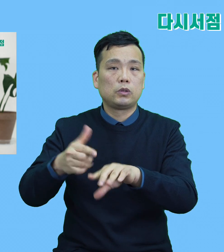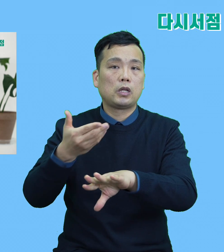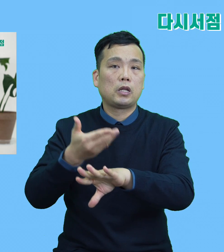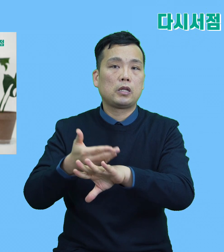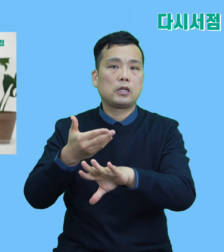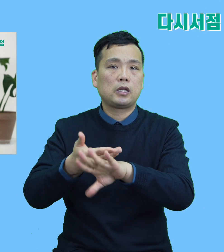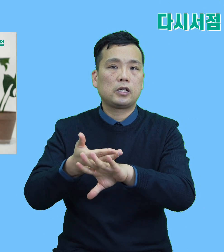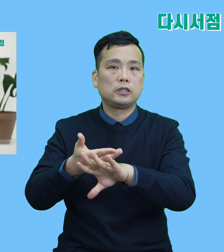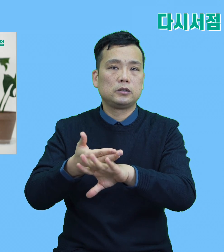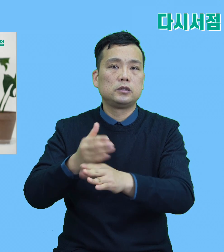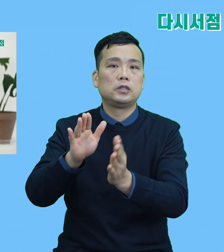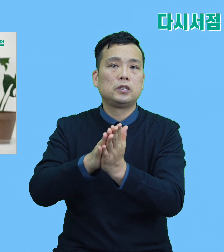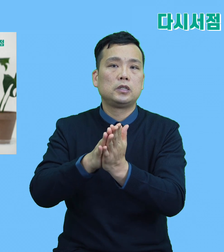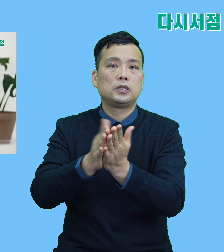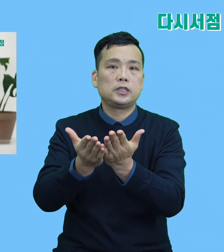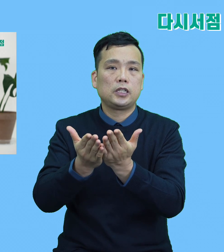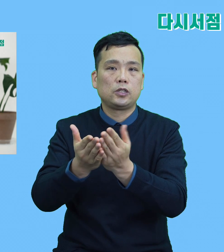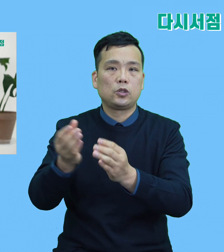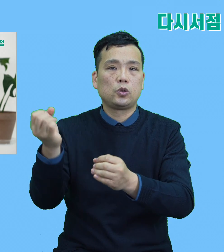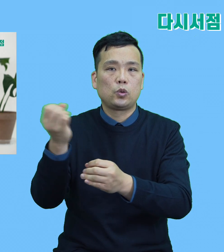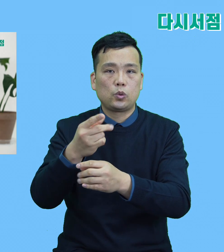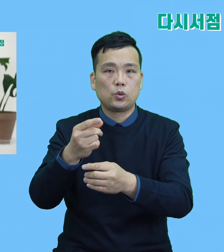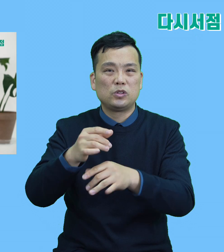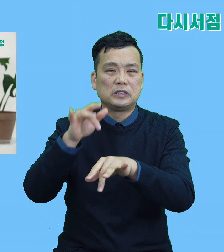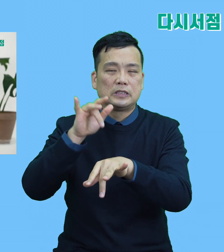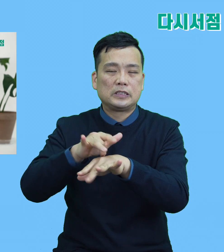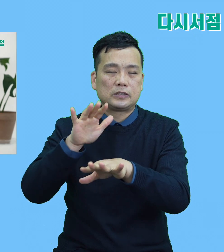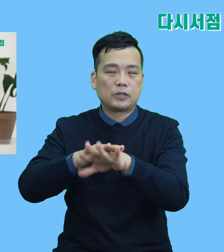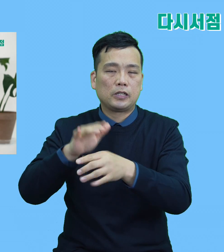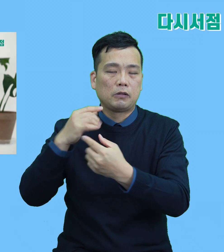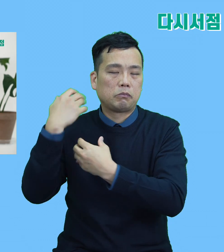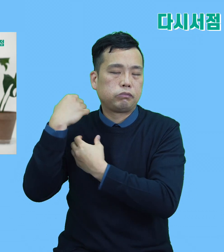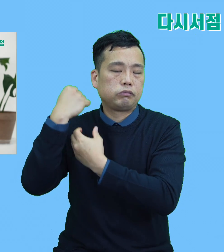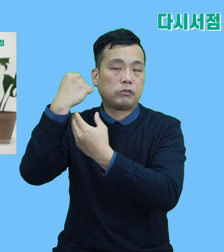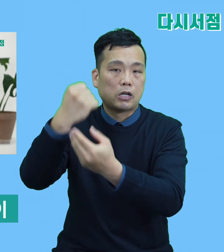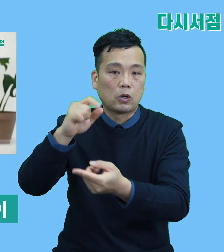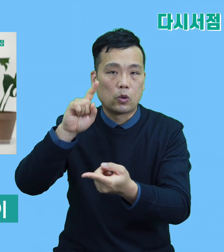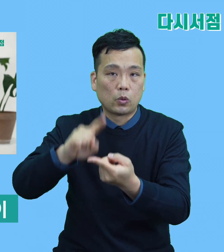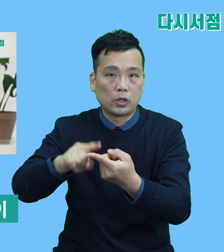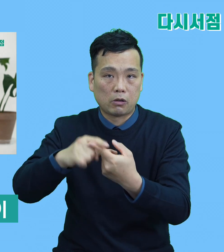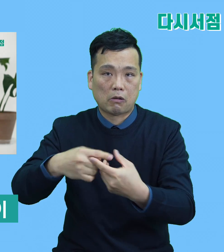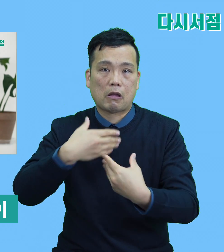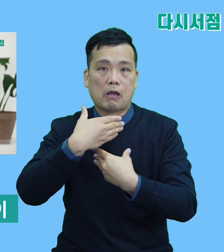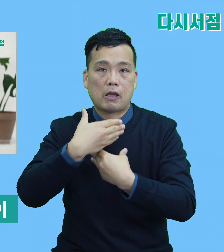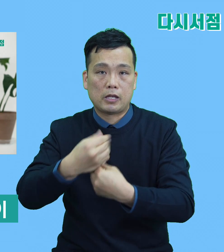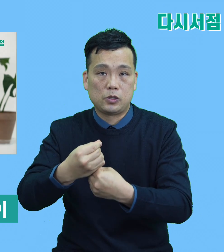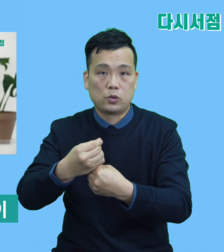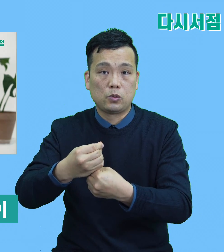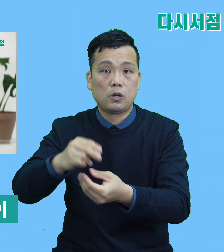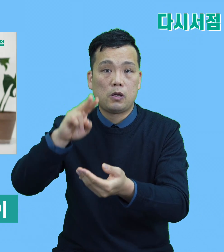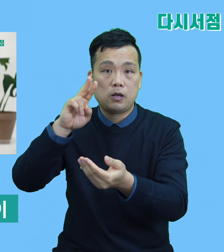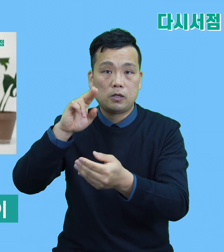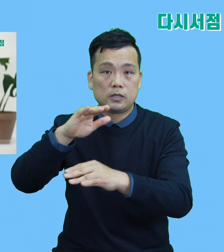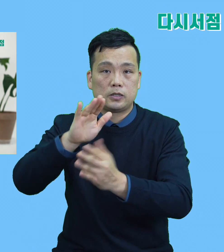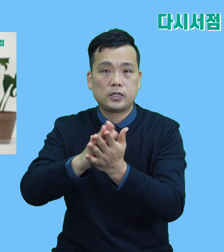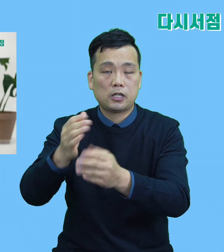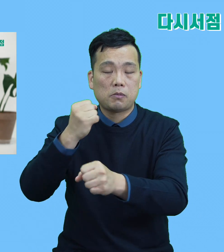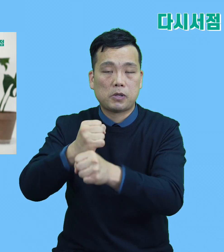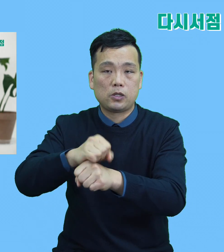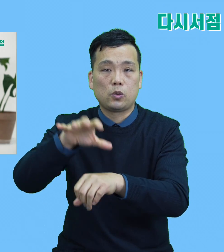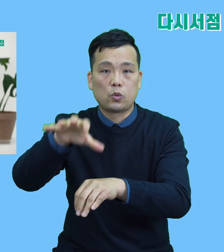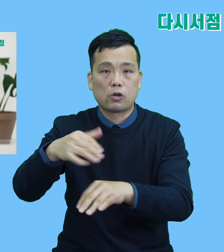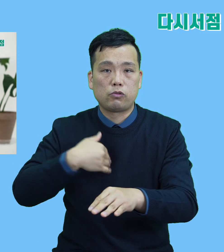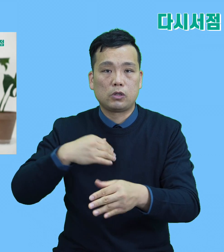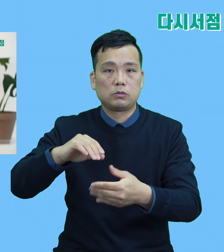일반적인 수많은 잘하는 관행대로 되게 안정적으로 잘해온 출판사랑 변별될 지점이